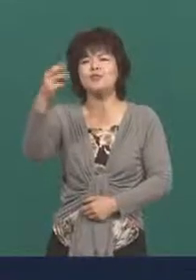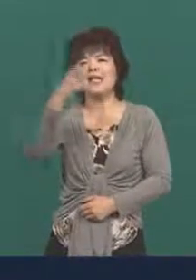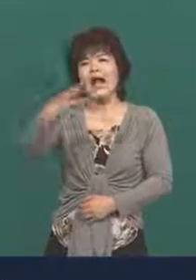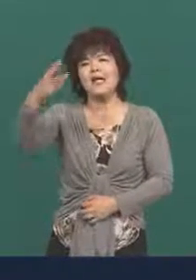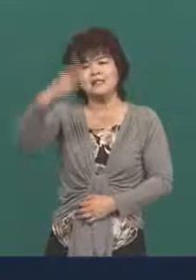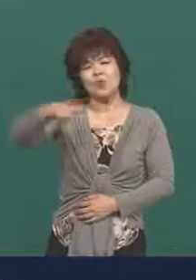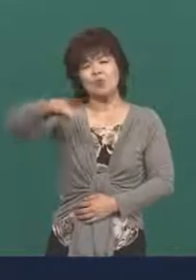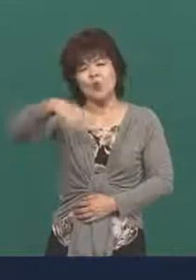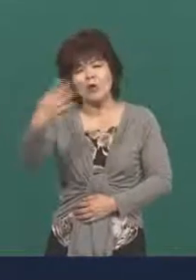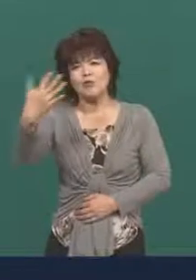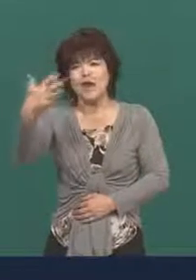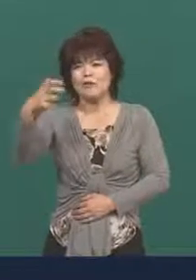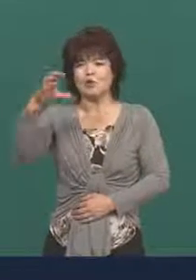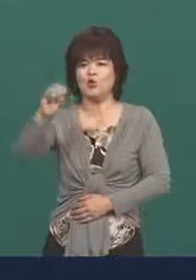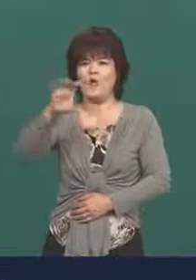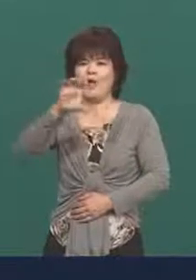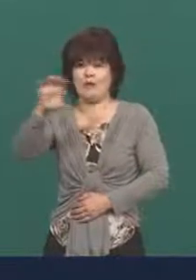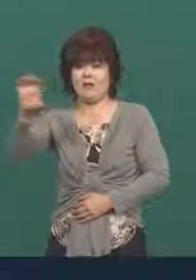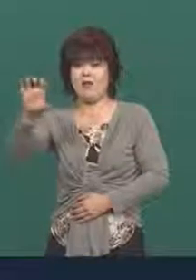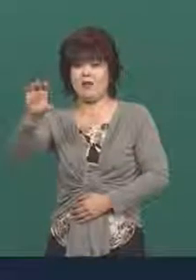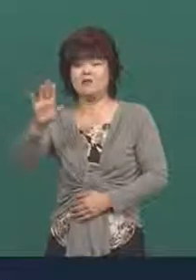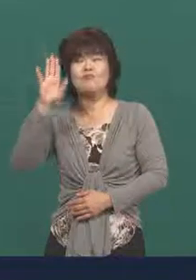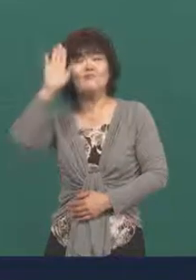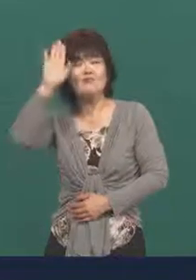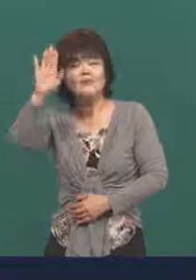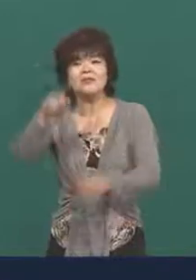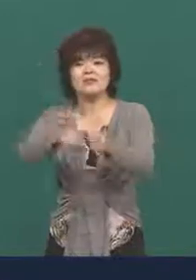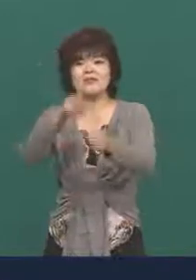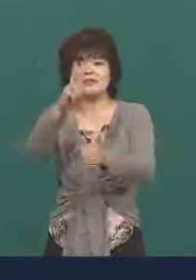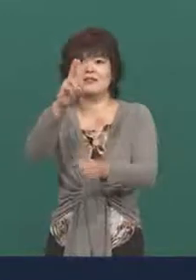8億3480万円、